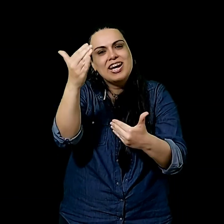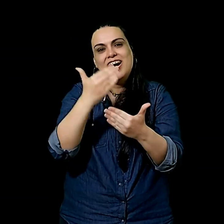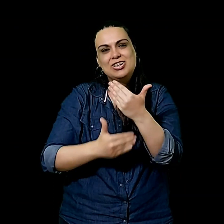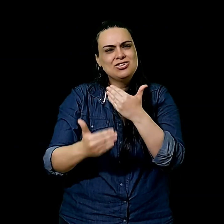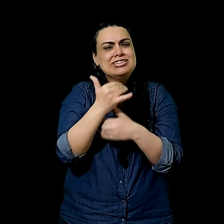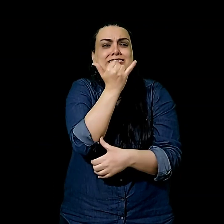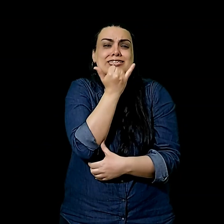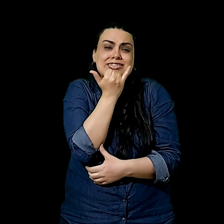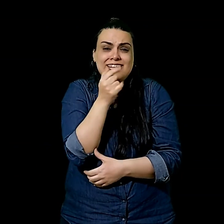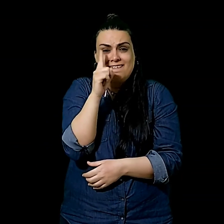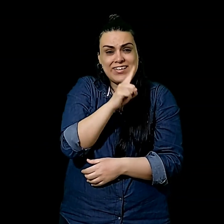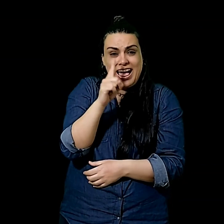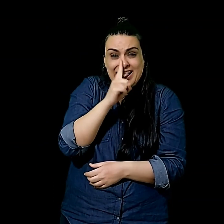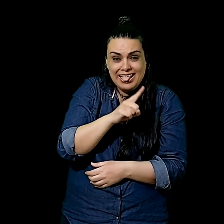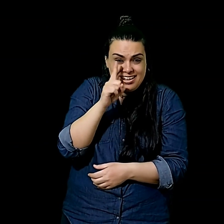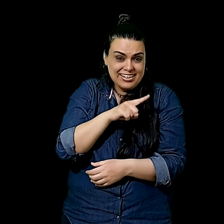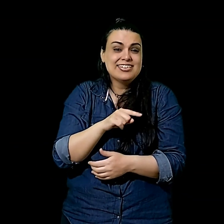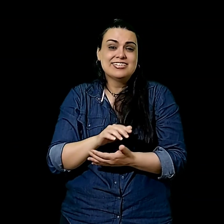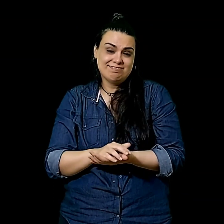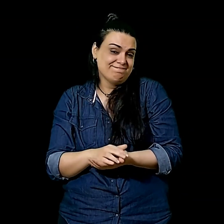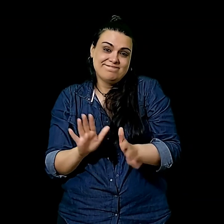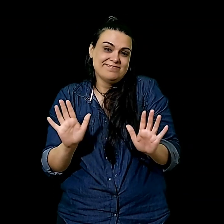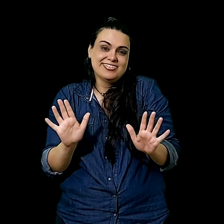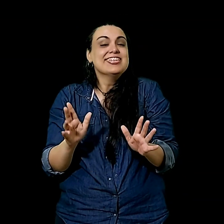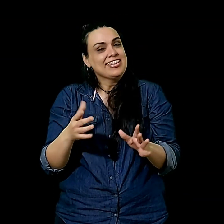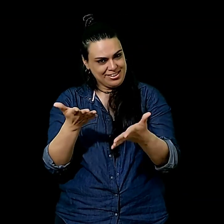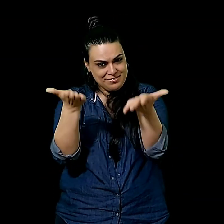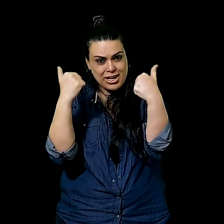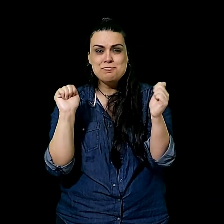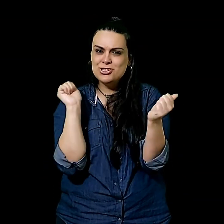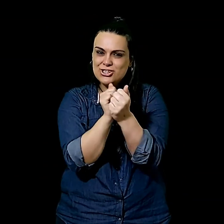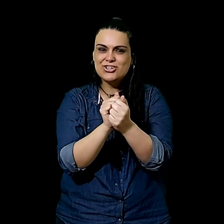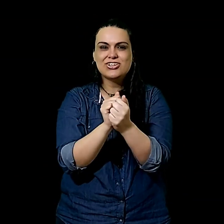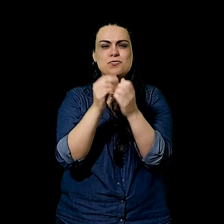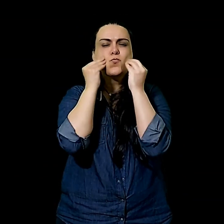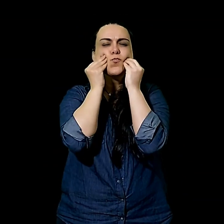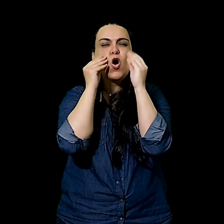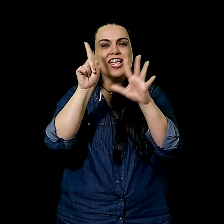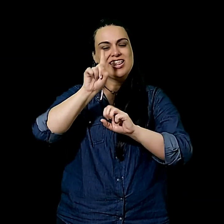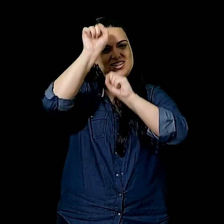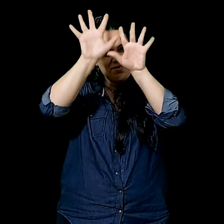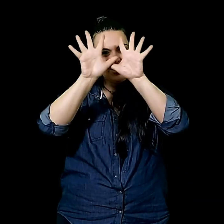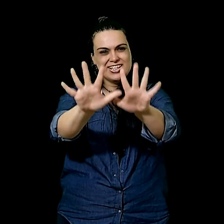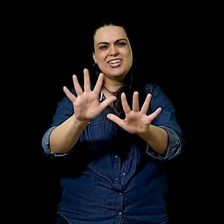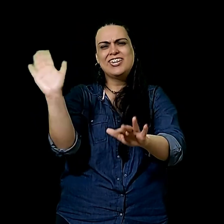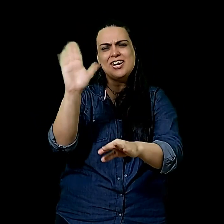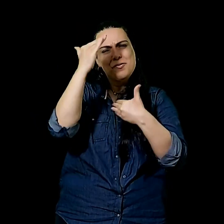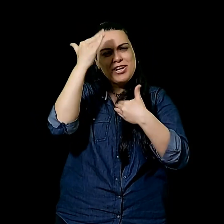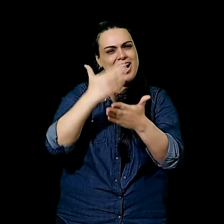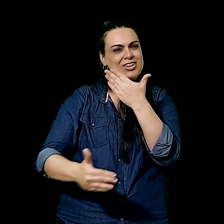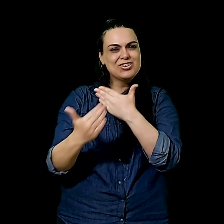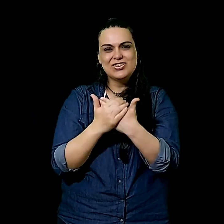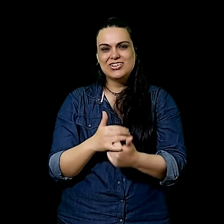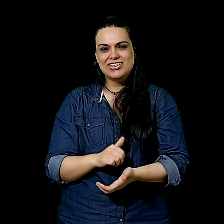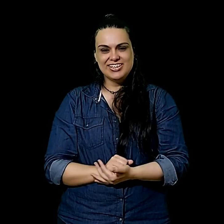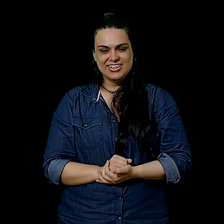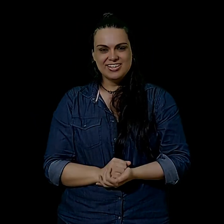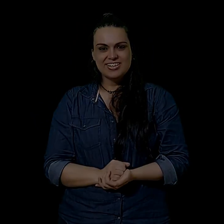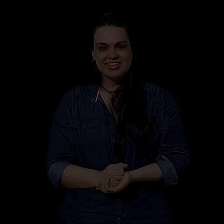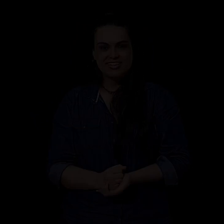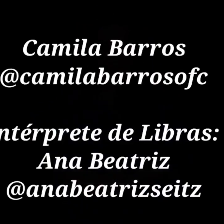Obrigado por tudo. Desculpe as falhas. E é isso. Vamos seguir junto. Beijo. Deus abençoe. Valeu por tudo.